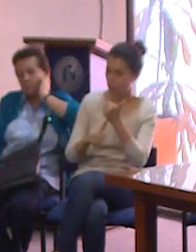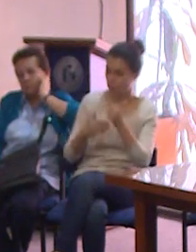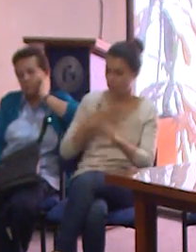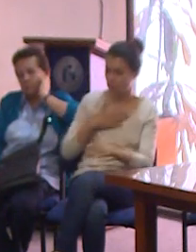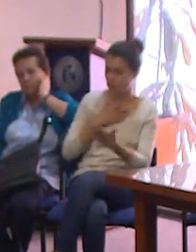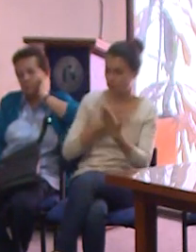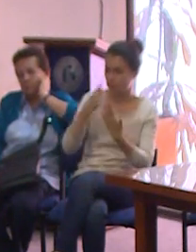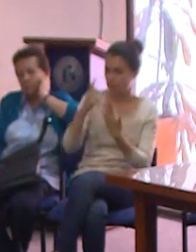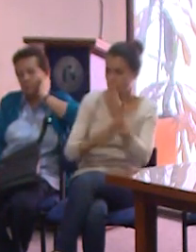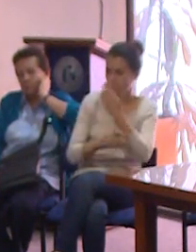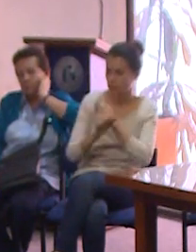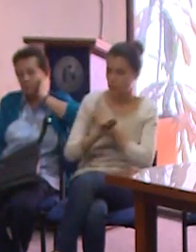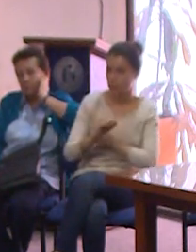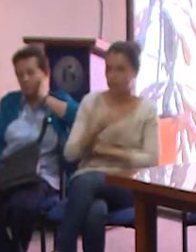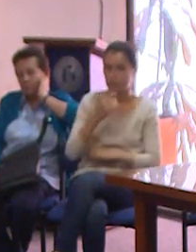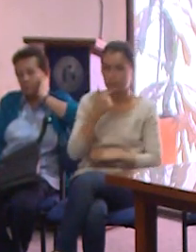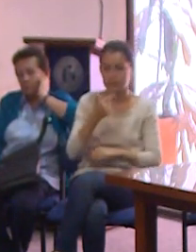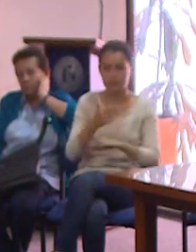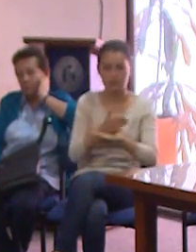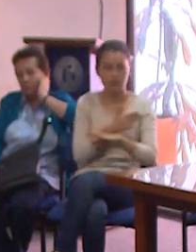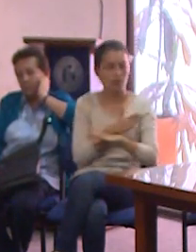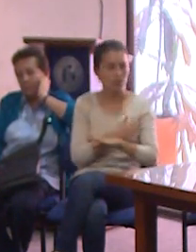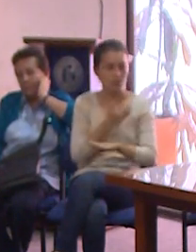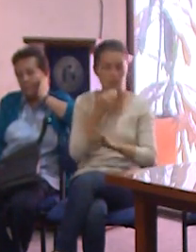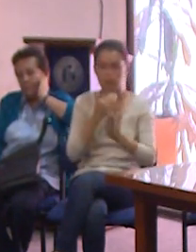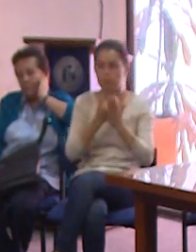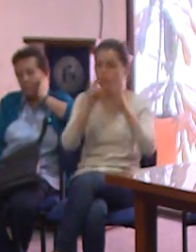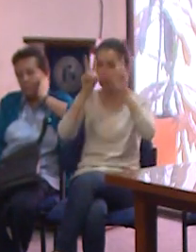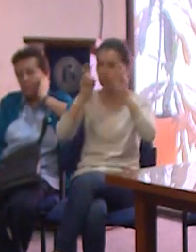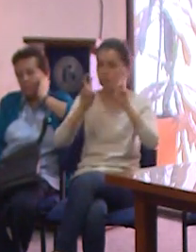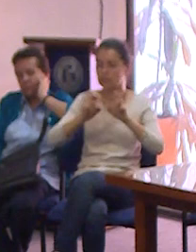lo que decían ahorita ustedes también, en que hay unos temas